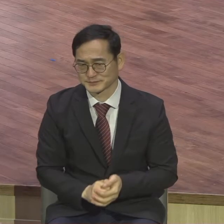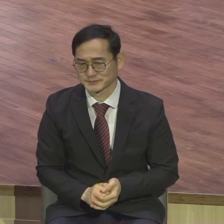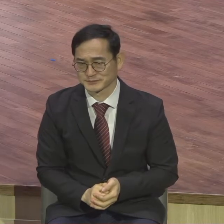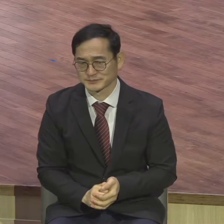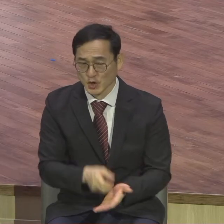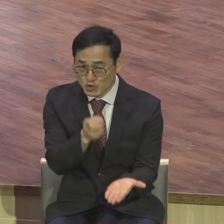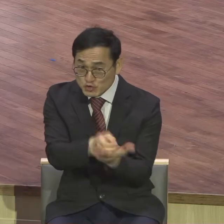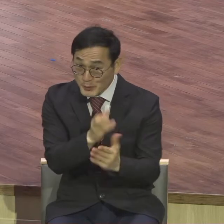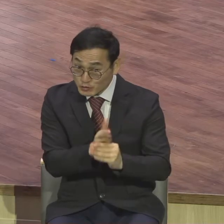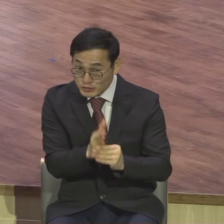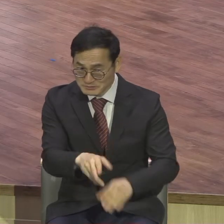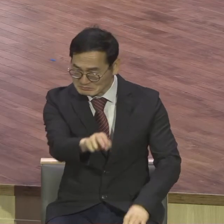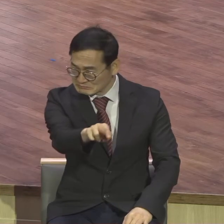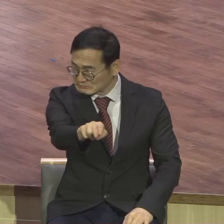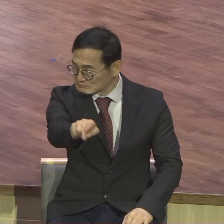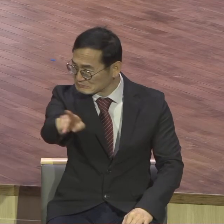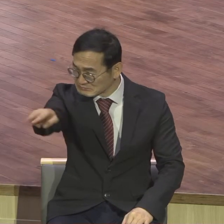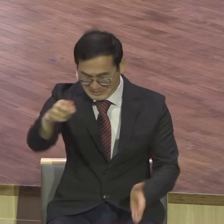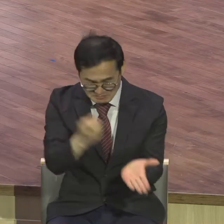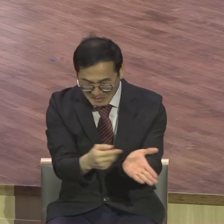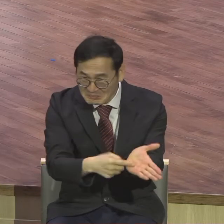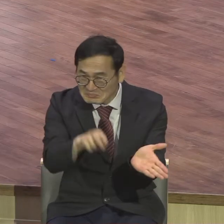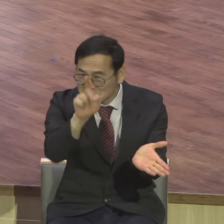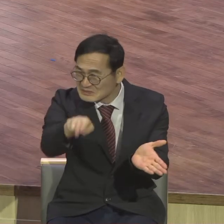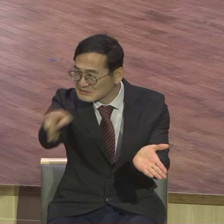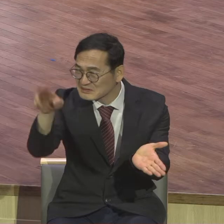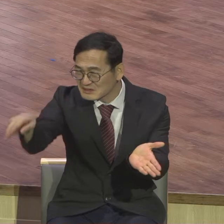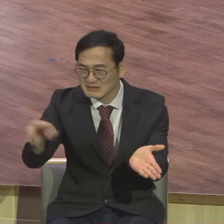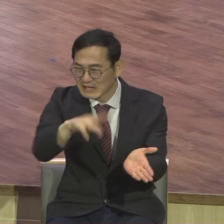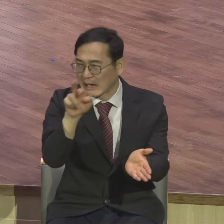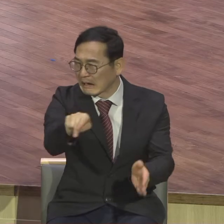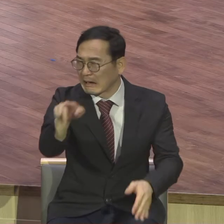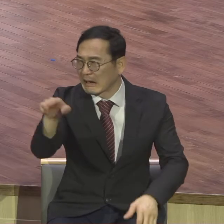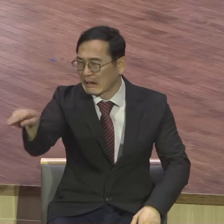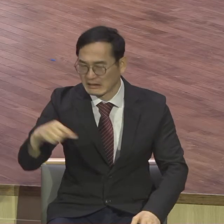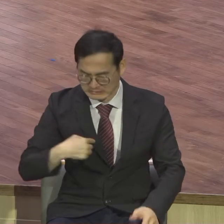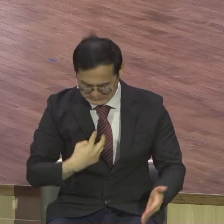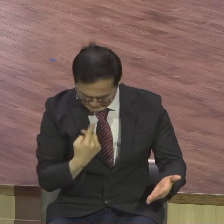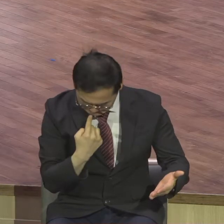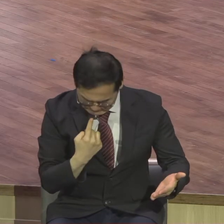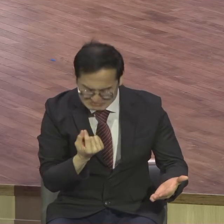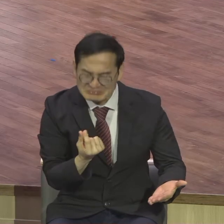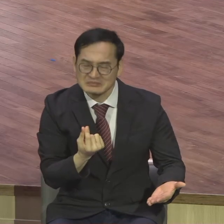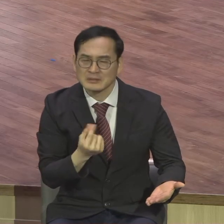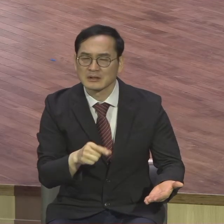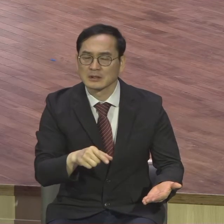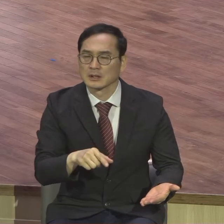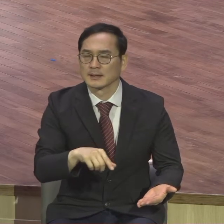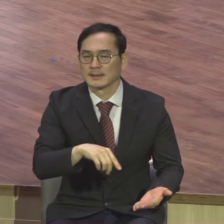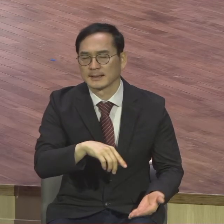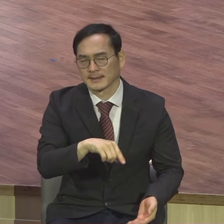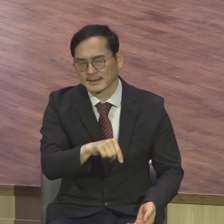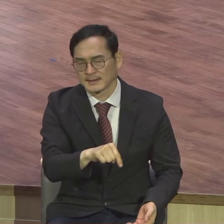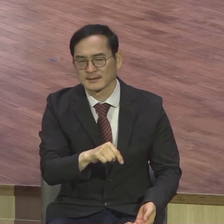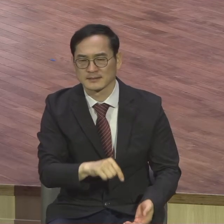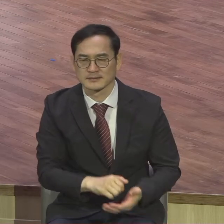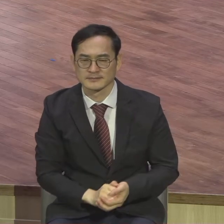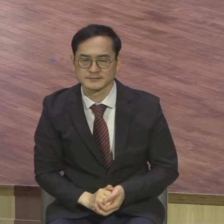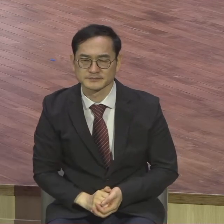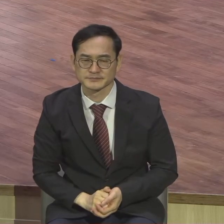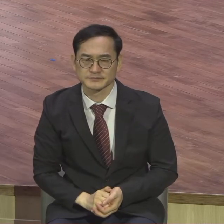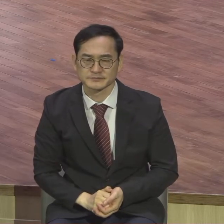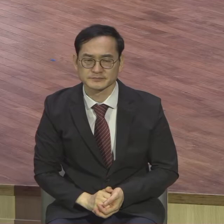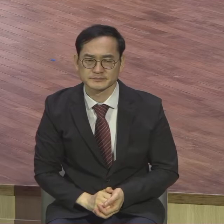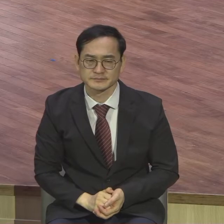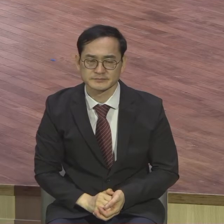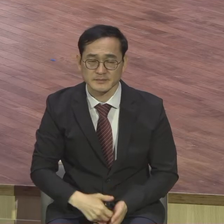비판하고 이렇게 살게 돼 있어요. 자, 은혜를 헬란 말로 카리스랍니다. 카리스란 말이 무슨